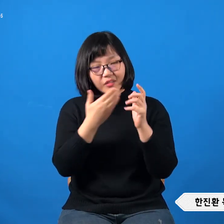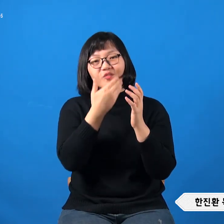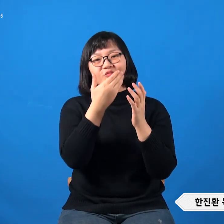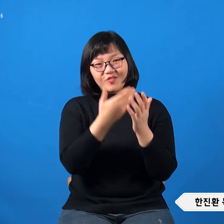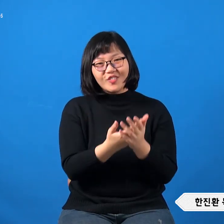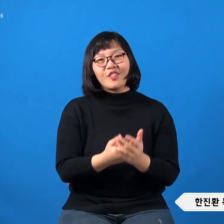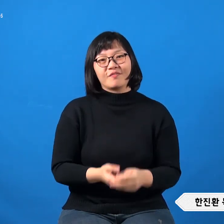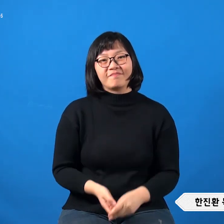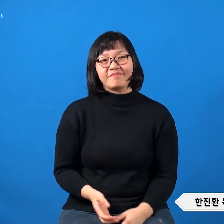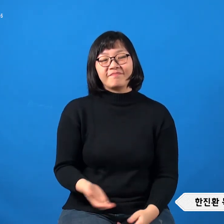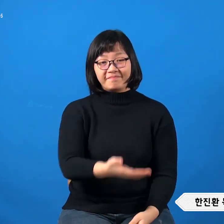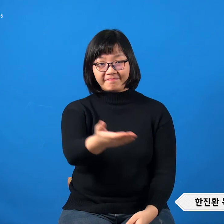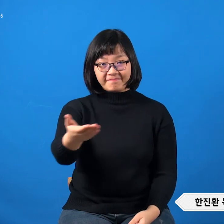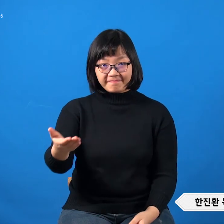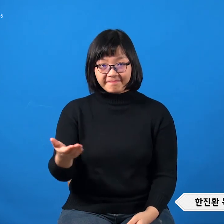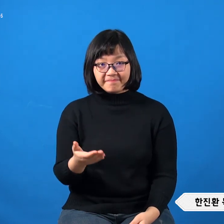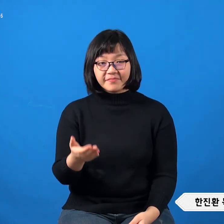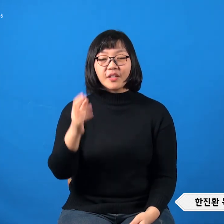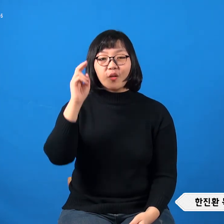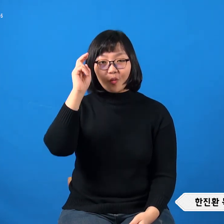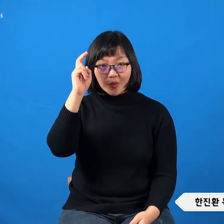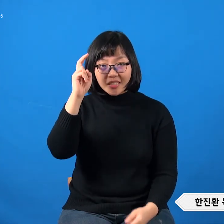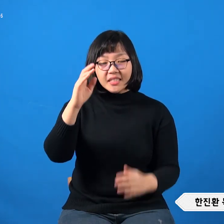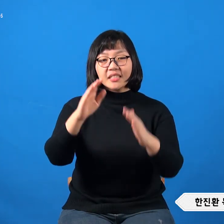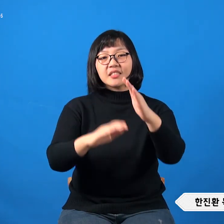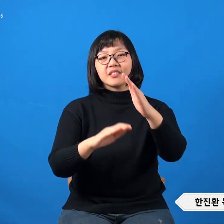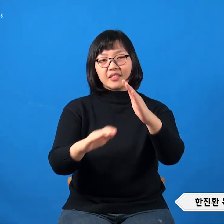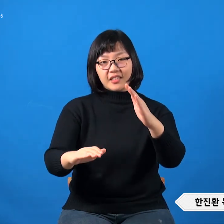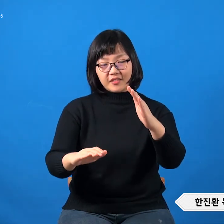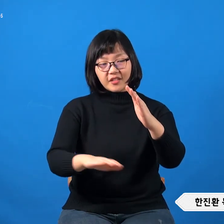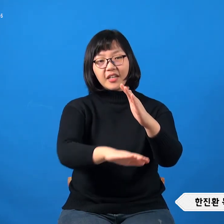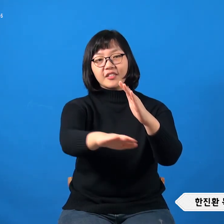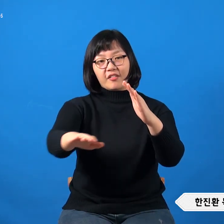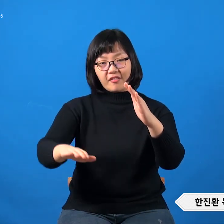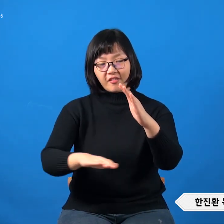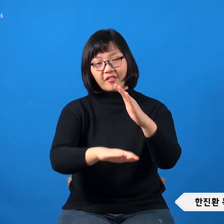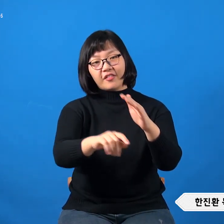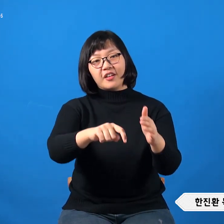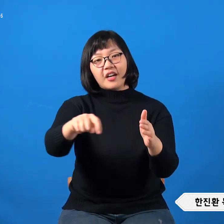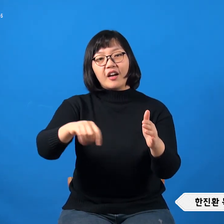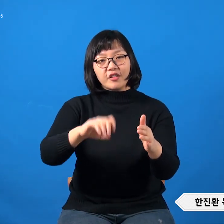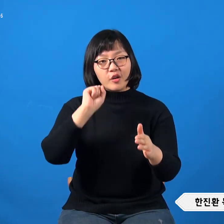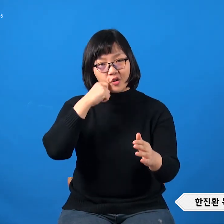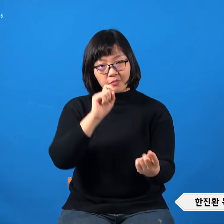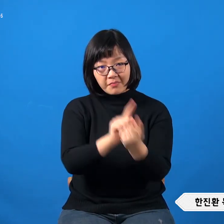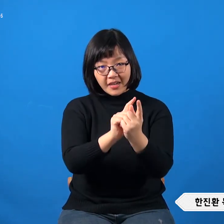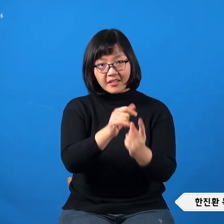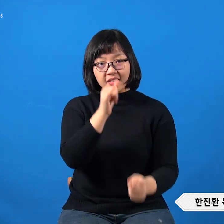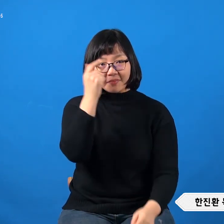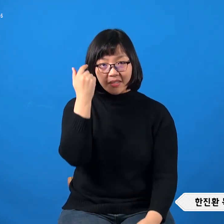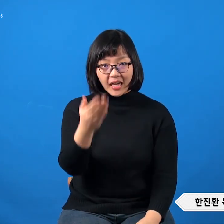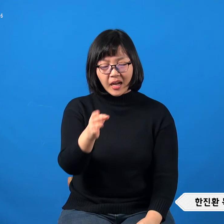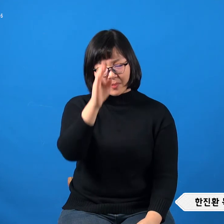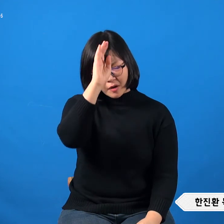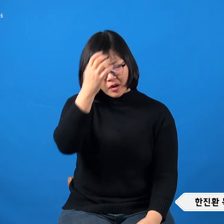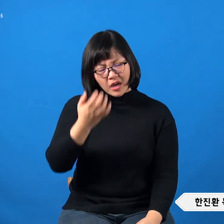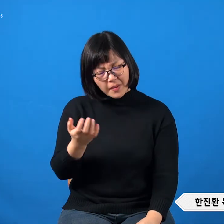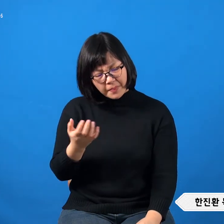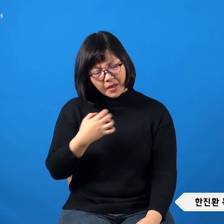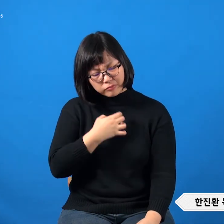사랑하는 성도 여러분, 혹시 가정에 폭풍을 만나셨습니까? 병 때문에 고통하고